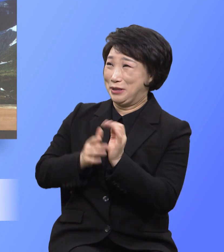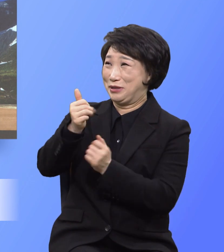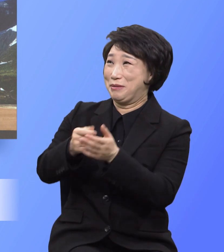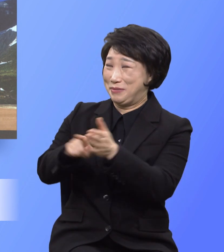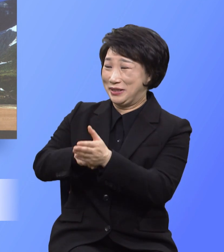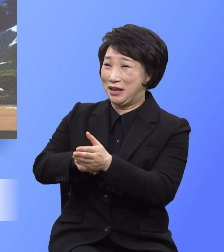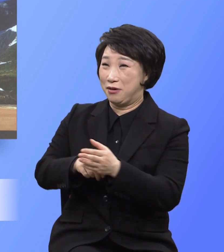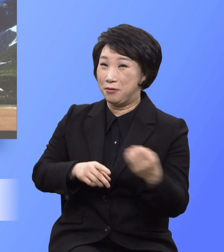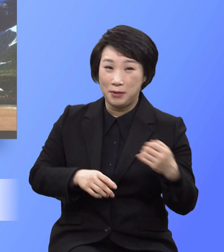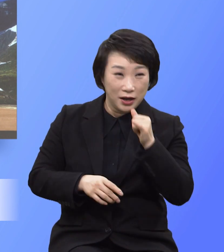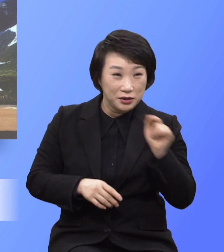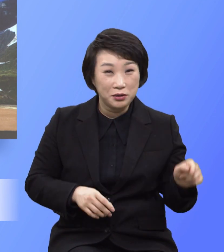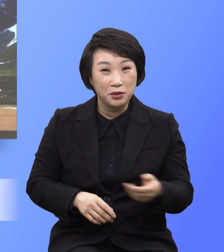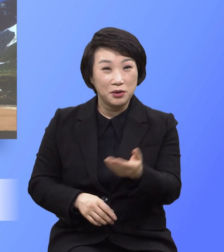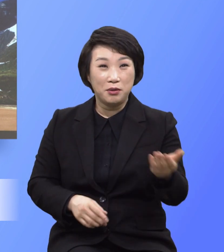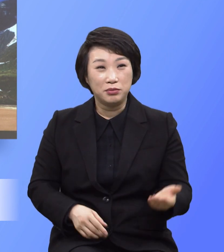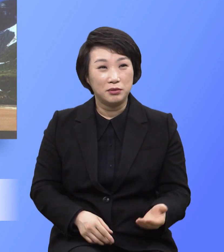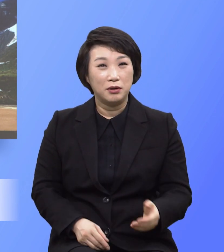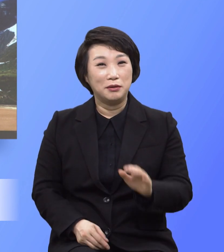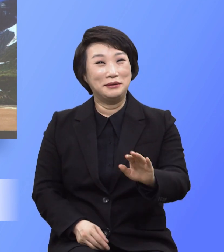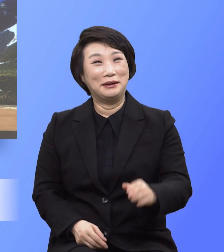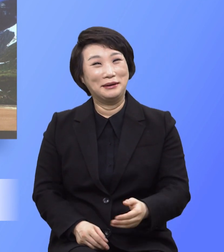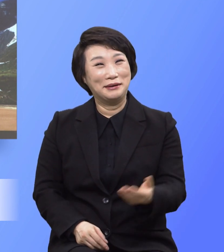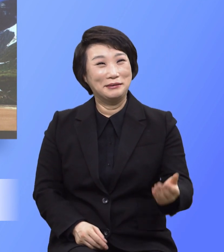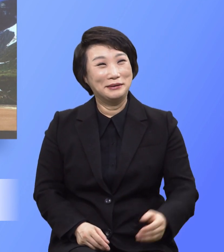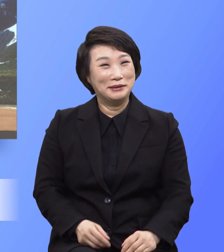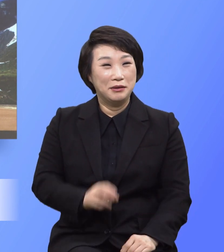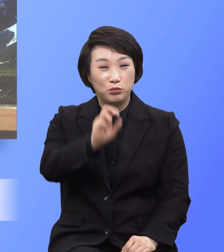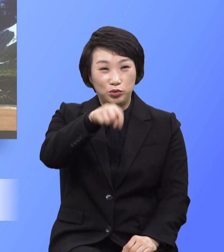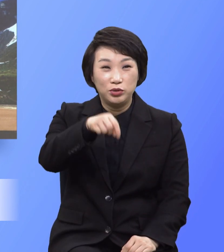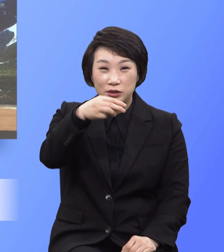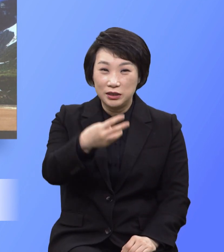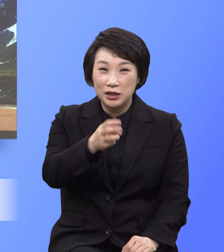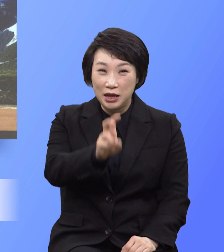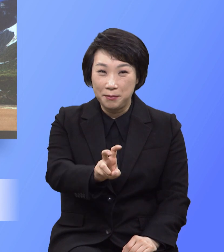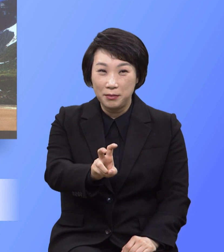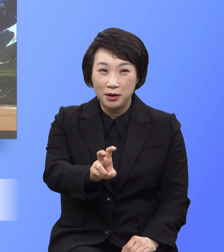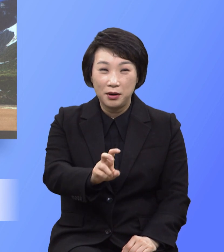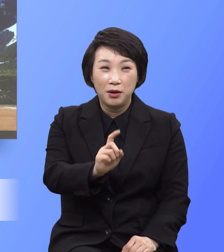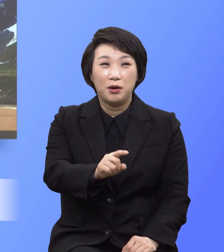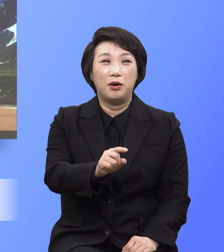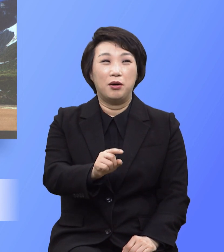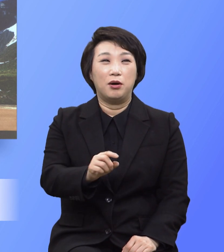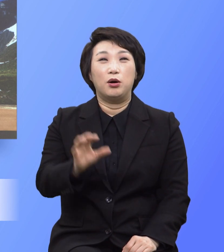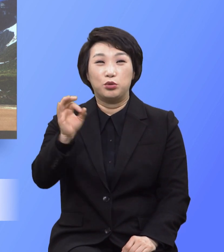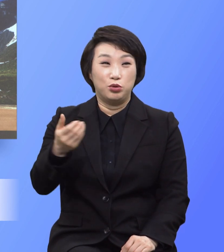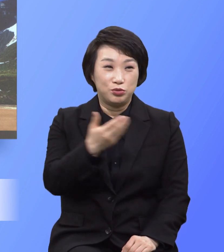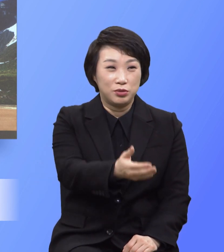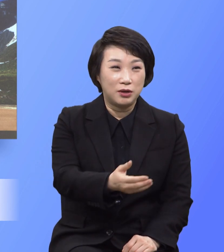예수 믿는데요. 이게 무슬림도 돈 앞에는 다 포기하고 예수 믿더만.